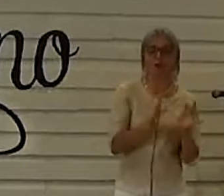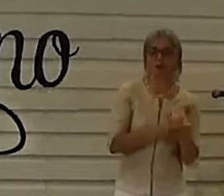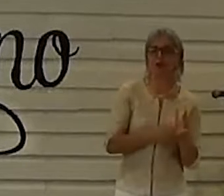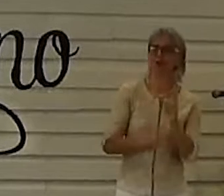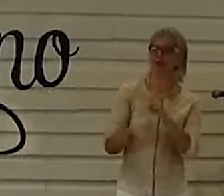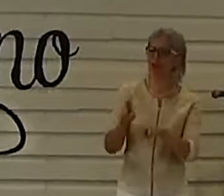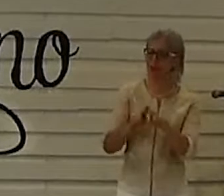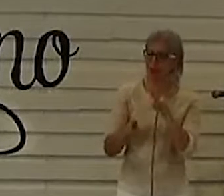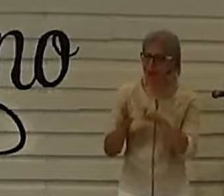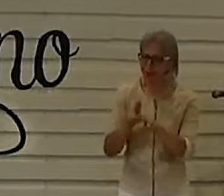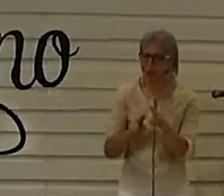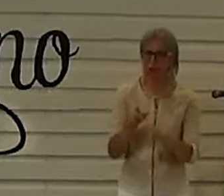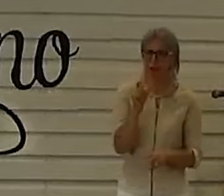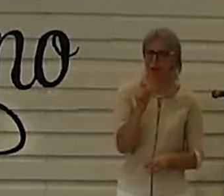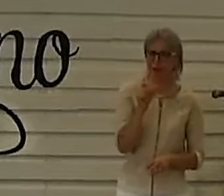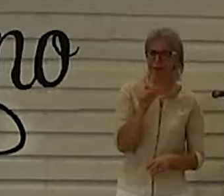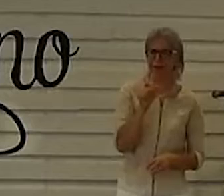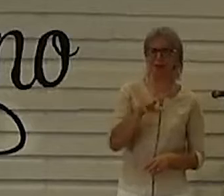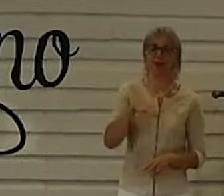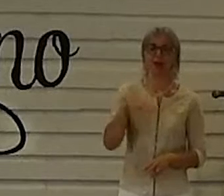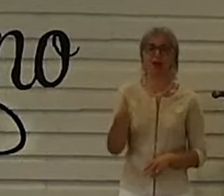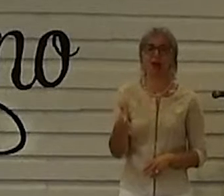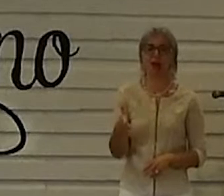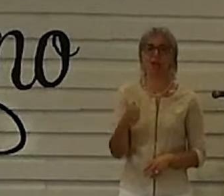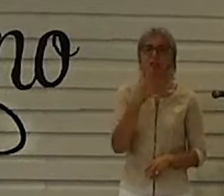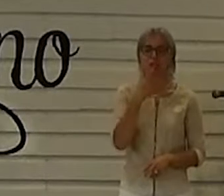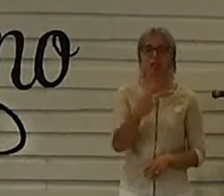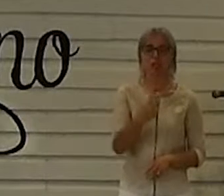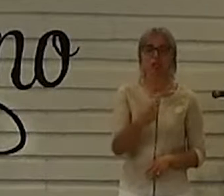che aspetta i peccatori.